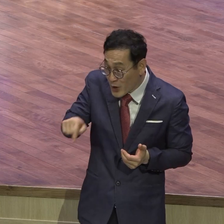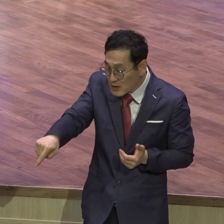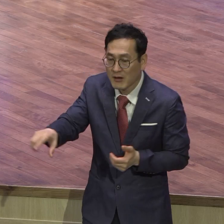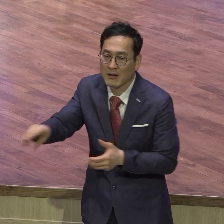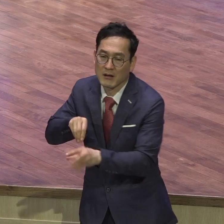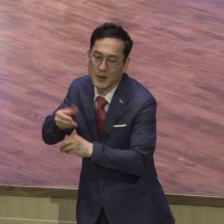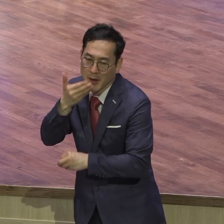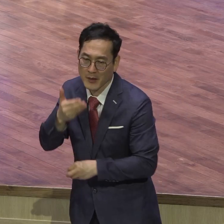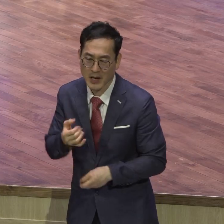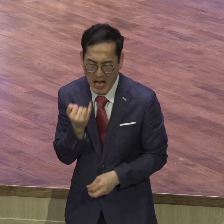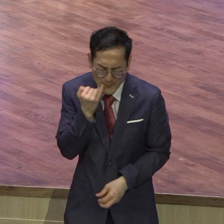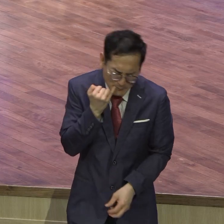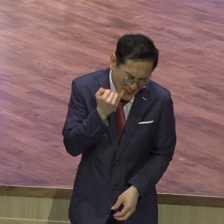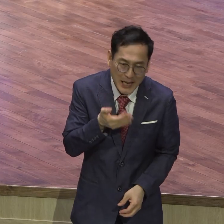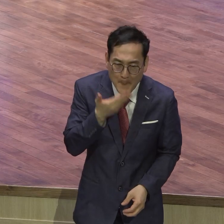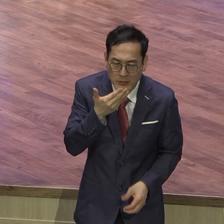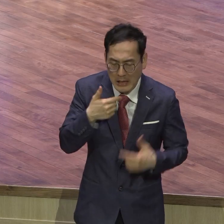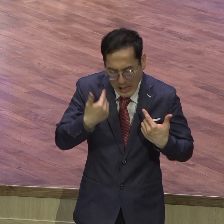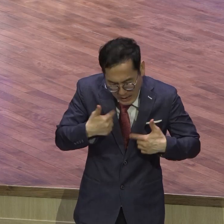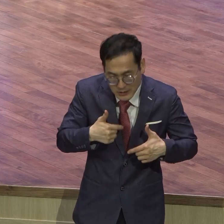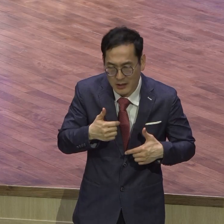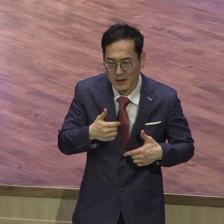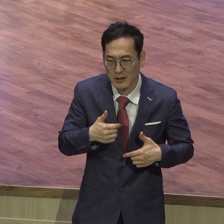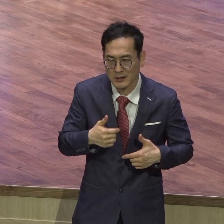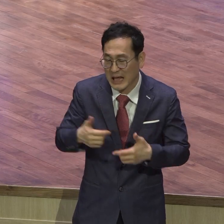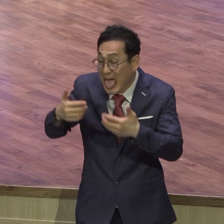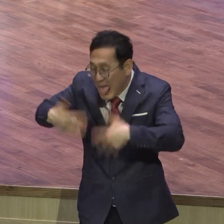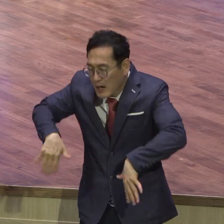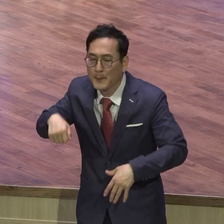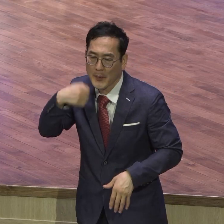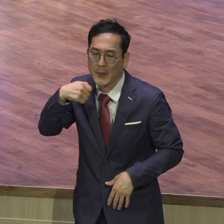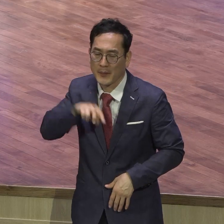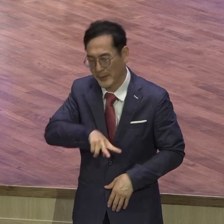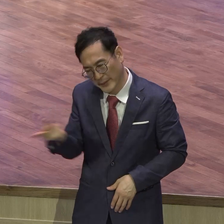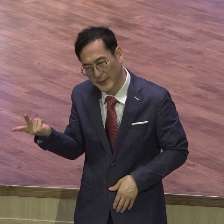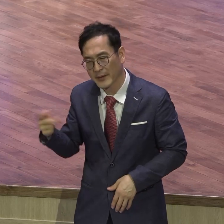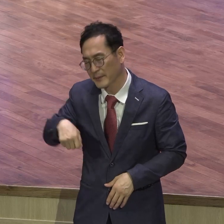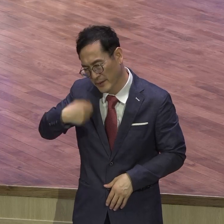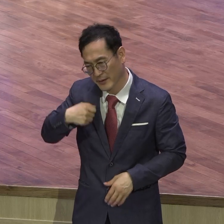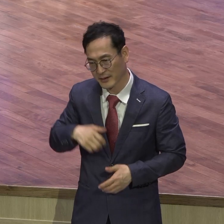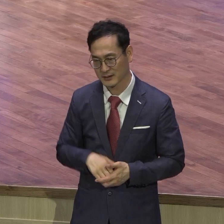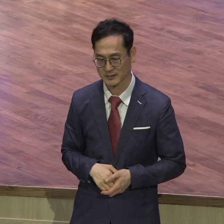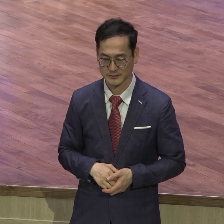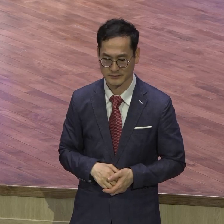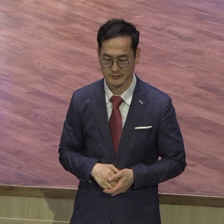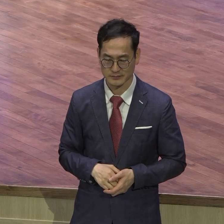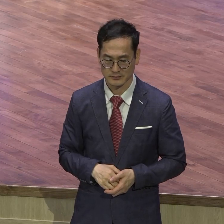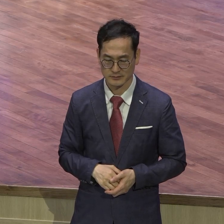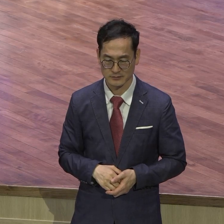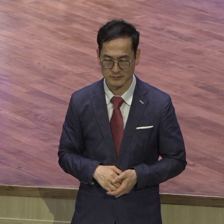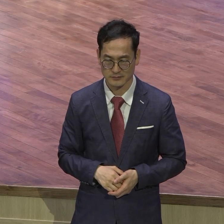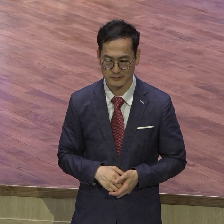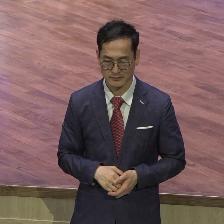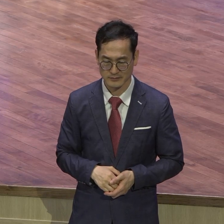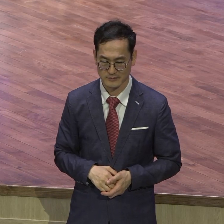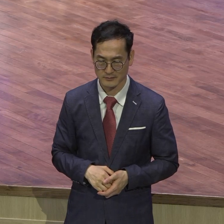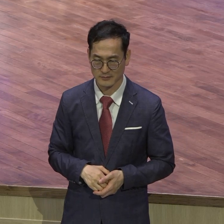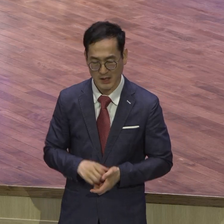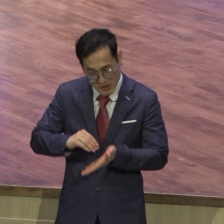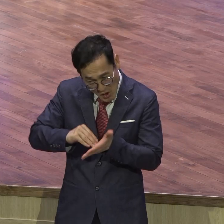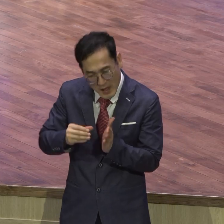짜게 먹는 사람은 너무 조금 싱겁게 먹고 너무 싱겁게 안 안 넘어가니까 넘어가니까